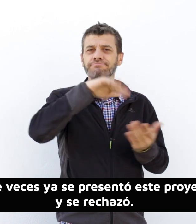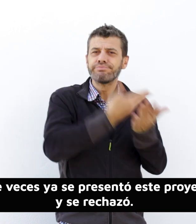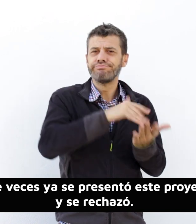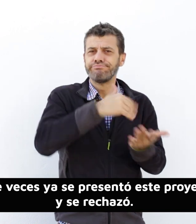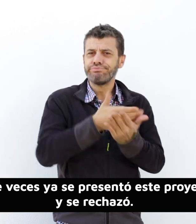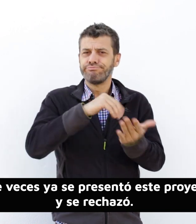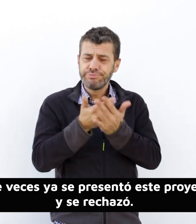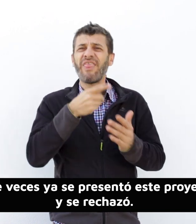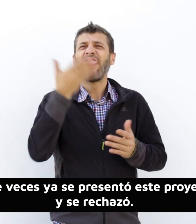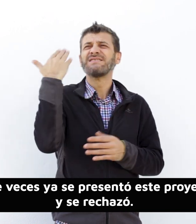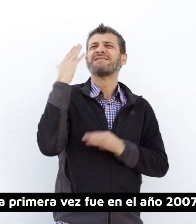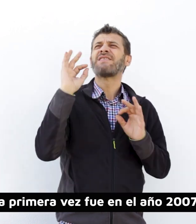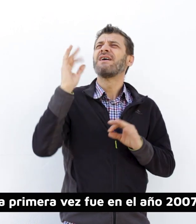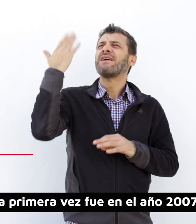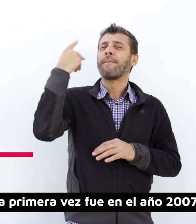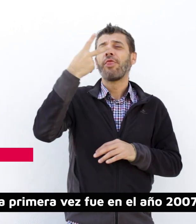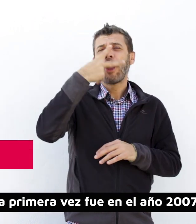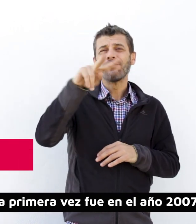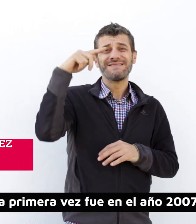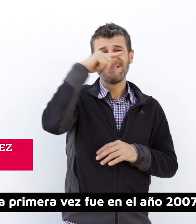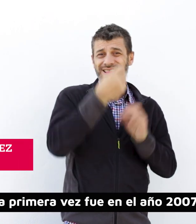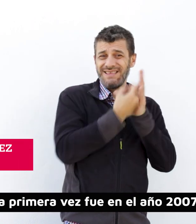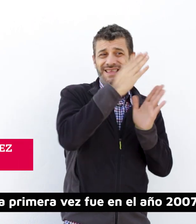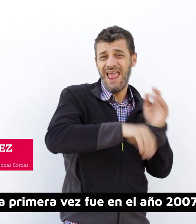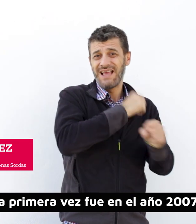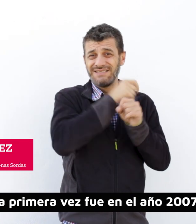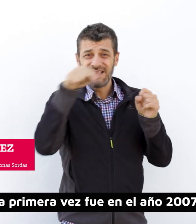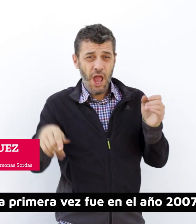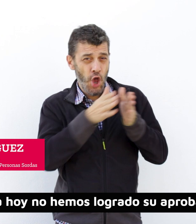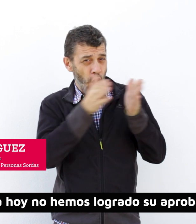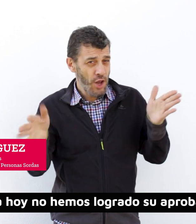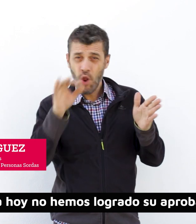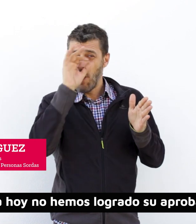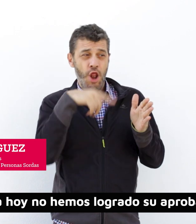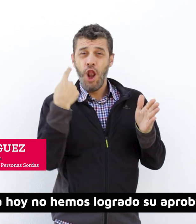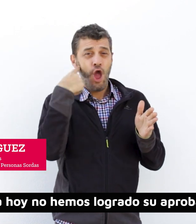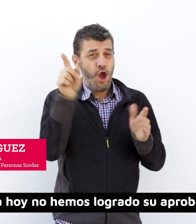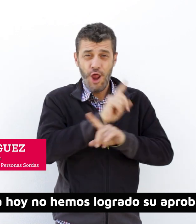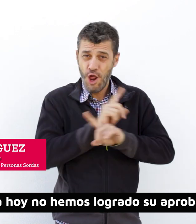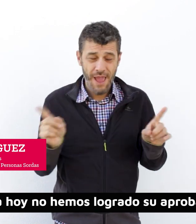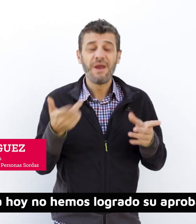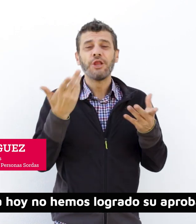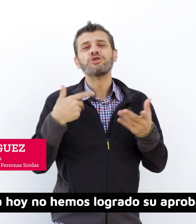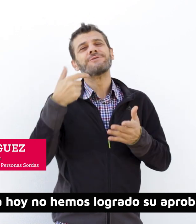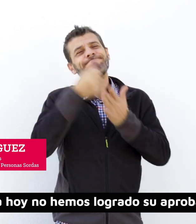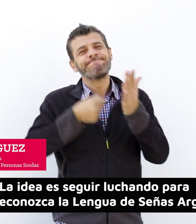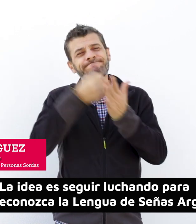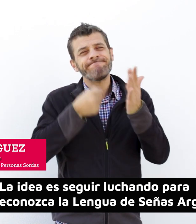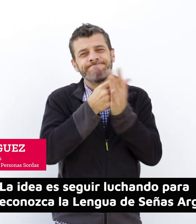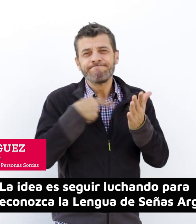proyecto y se rechazó, la primera vez fue en el año 2007 y hasta hoy no hemos logrado su aprobación. La idea